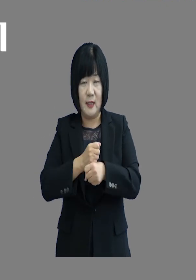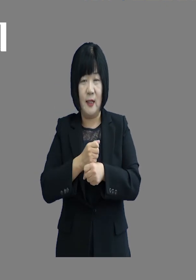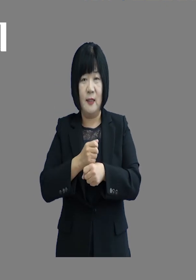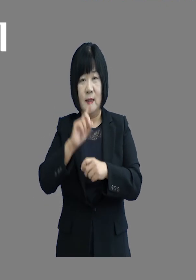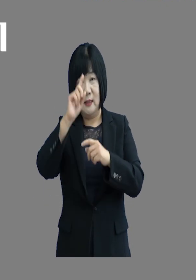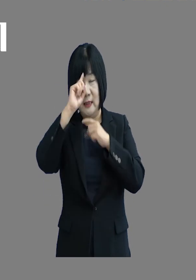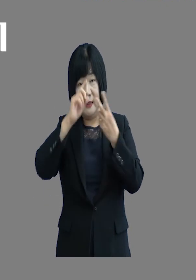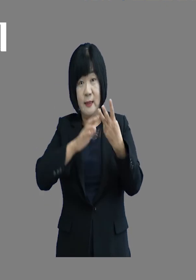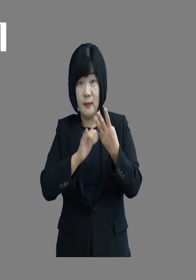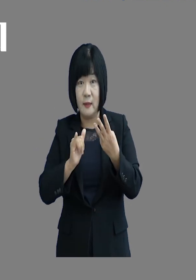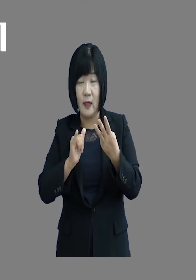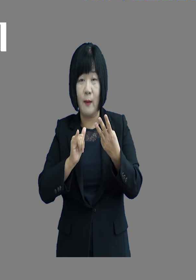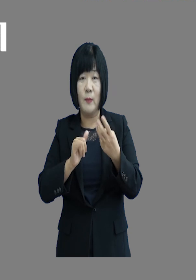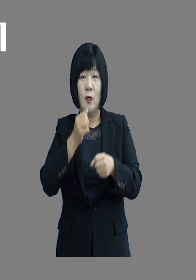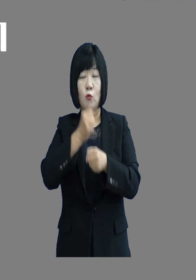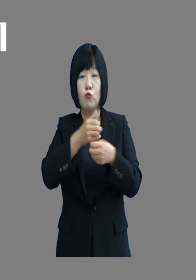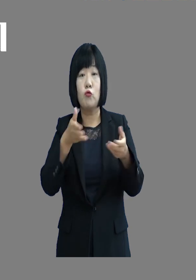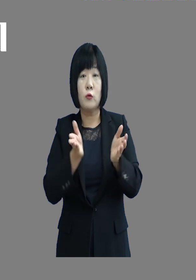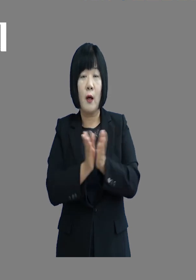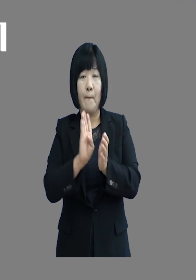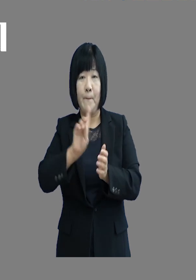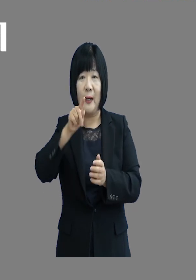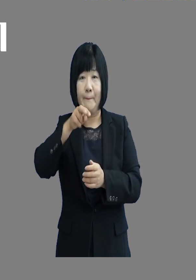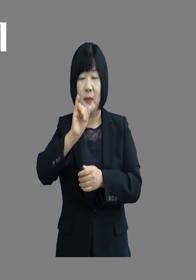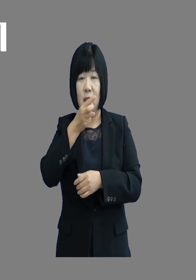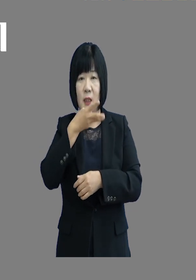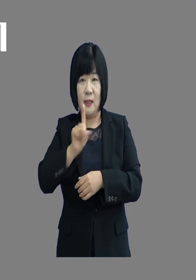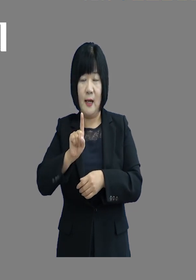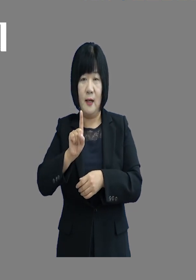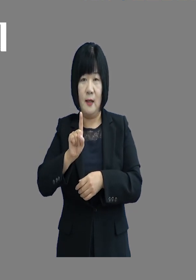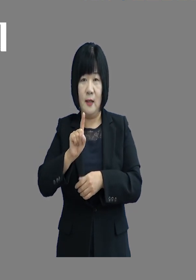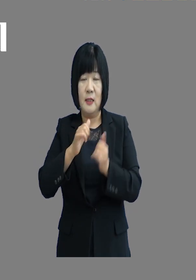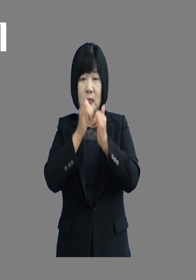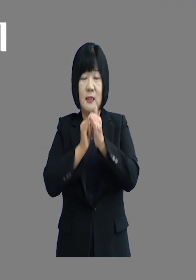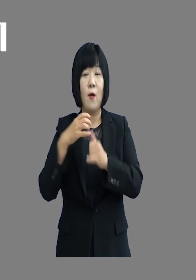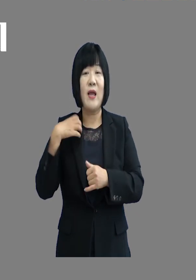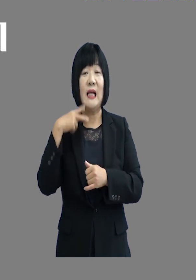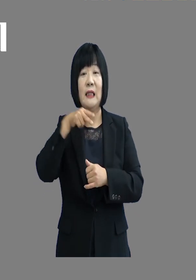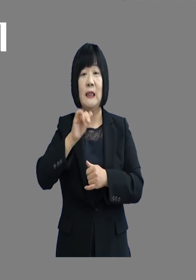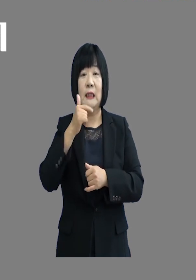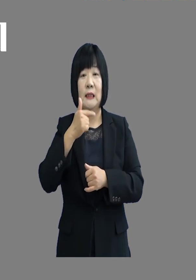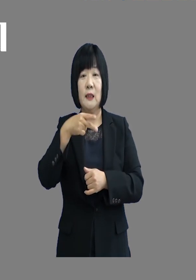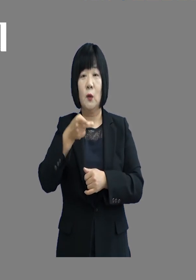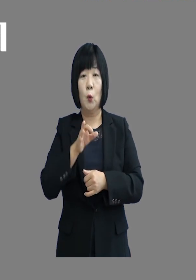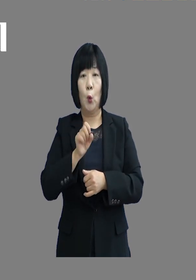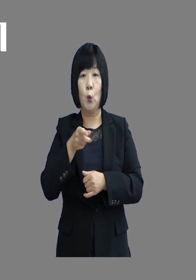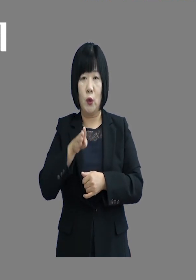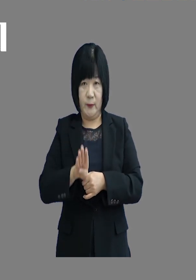박서영, 김도영, 구성 박미라, 지금까지 나레이션 신동엽이었습니다.